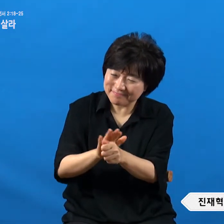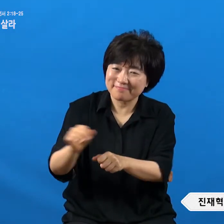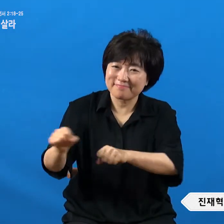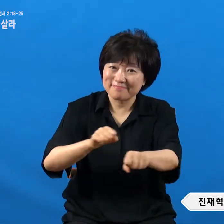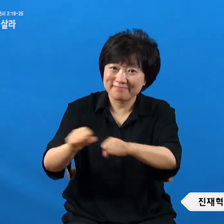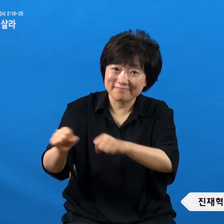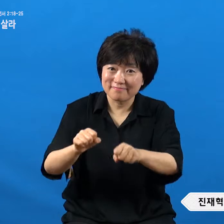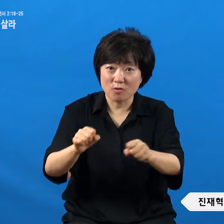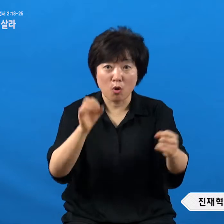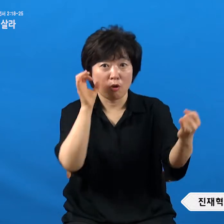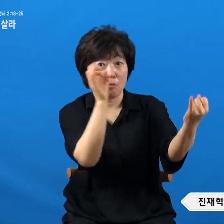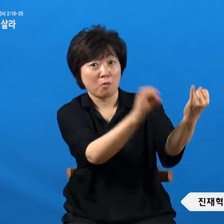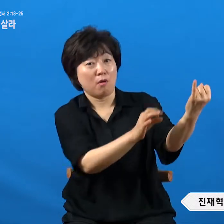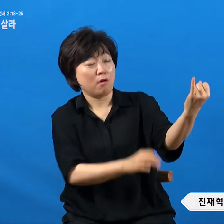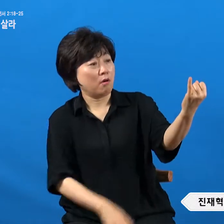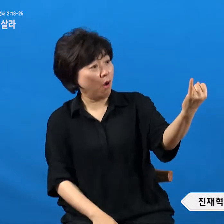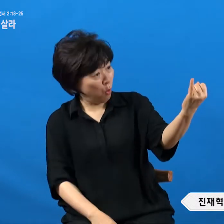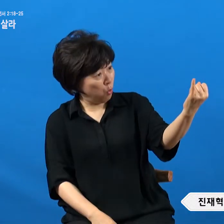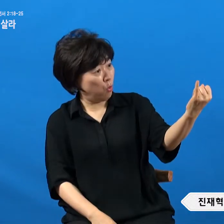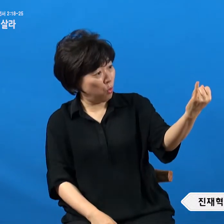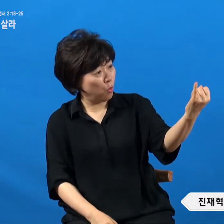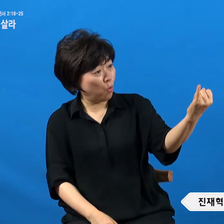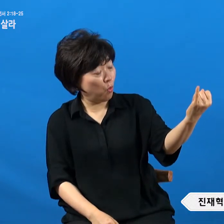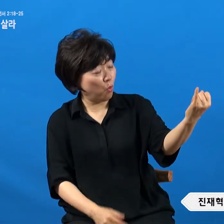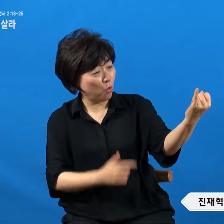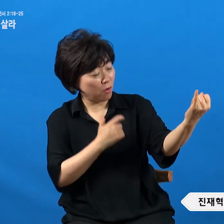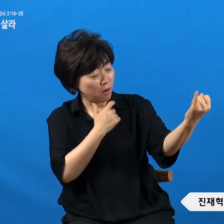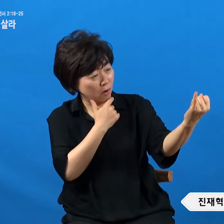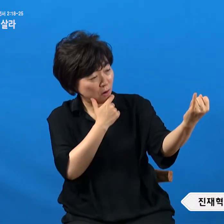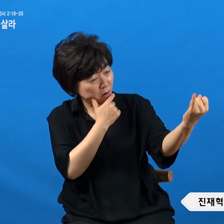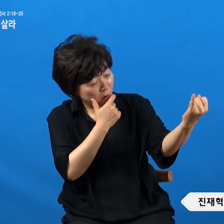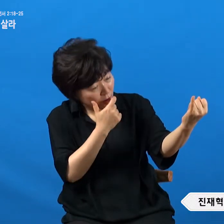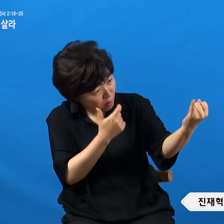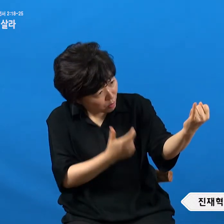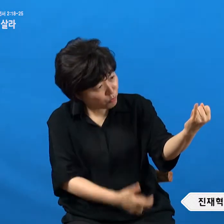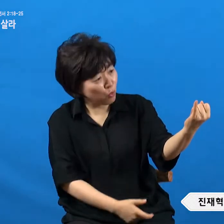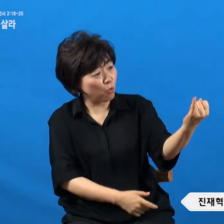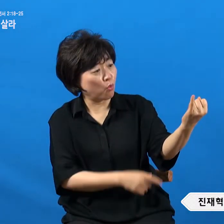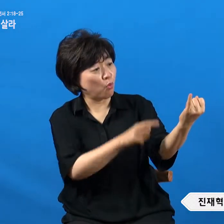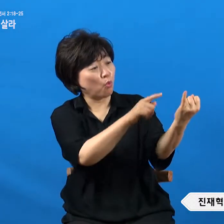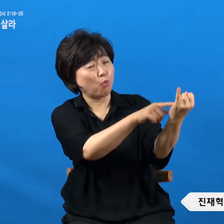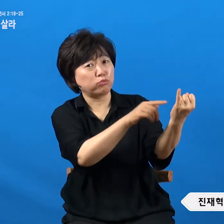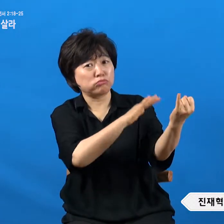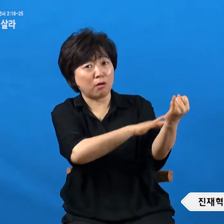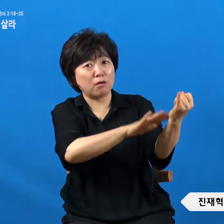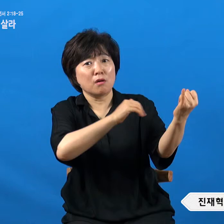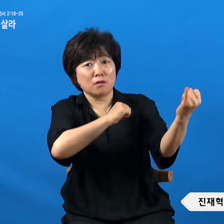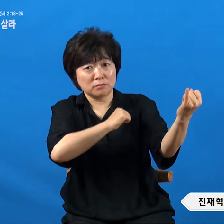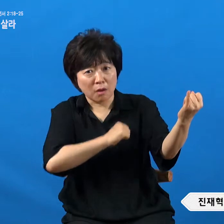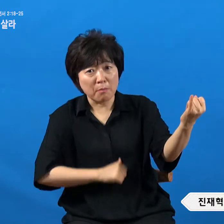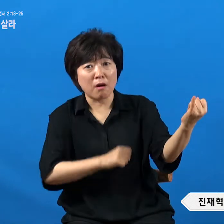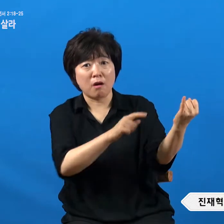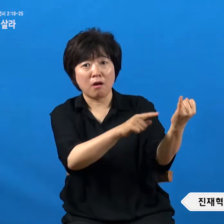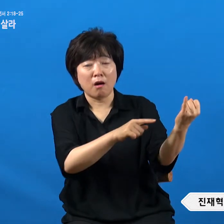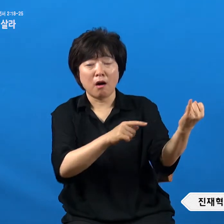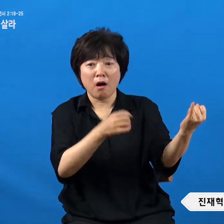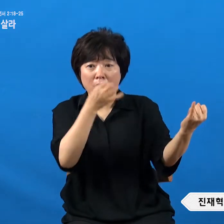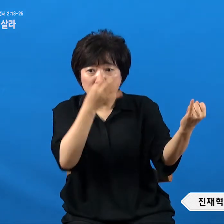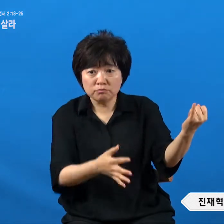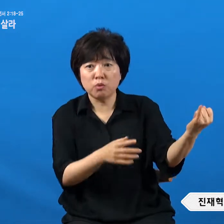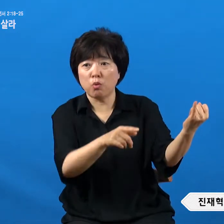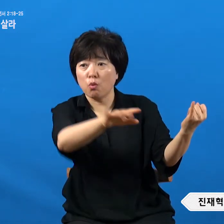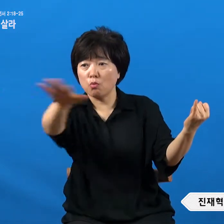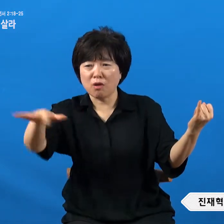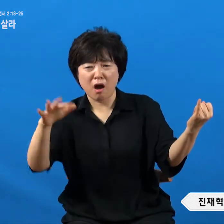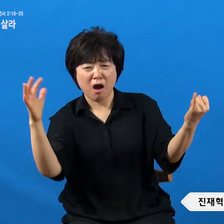봅니다. 하워드 핸드릭스가 그 모습을 보면서 큰 감동을 받습니다. 아니, 어떻게 저럴 수 있을까? 참기 힘든